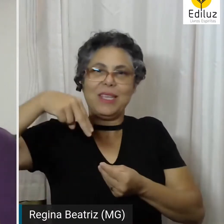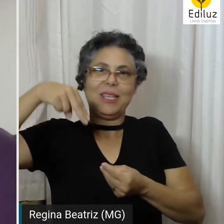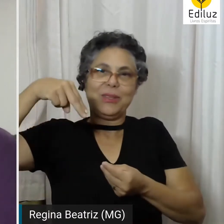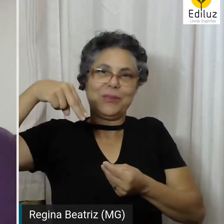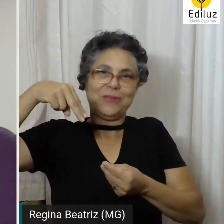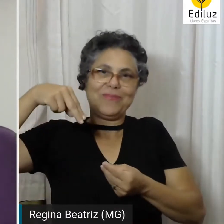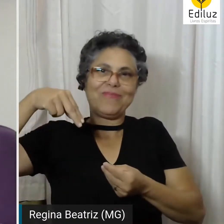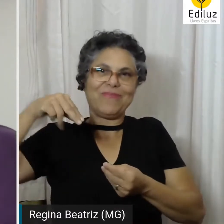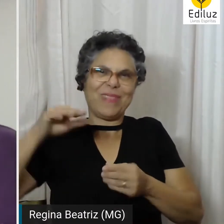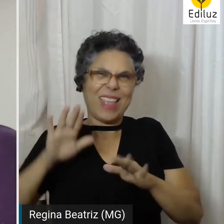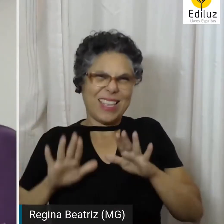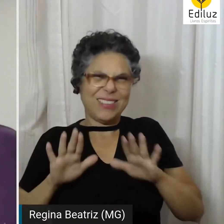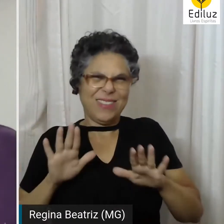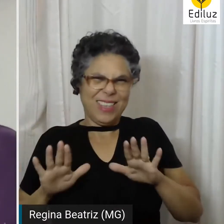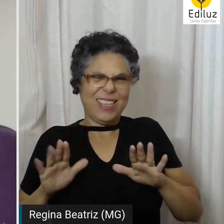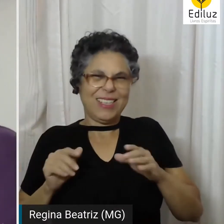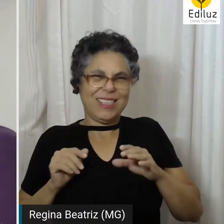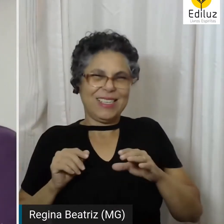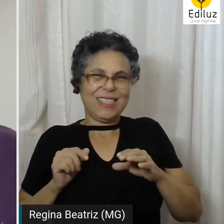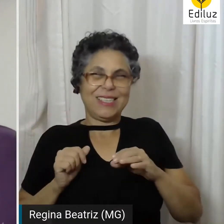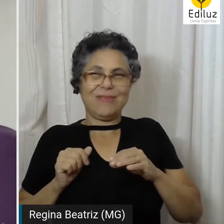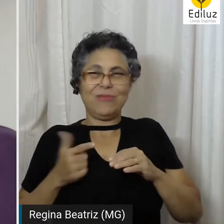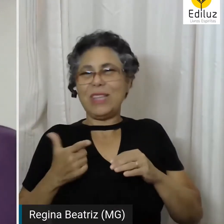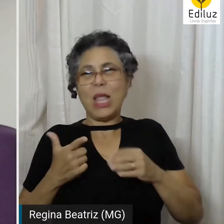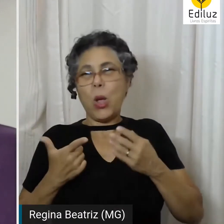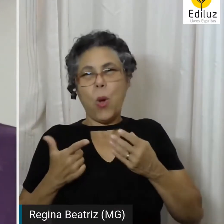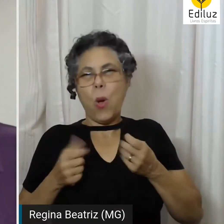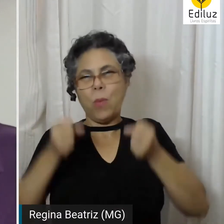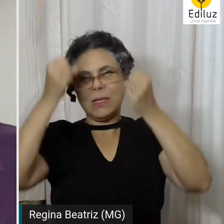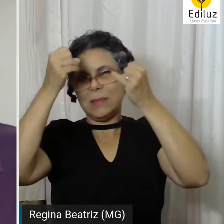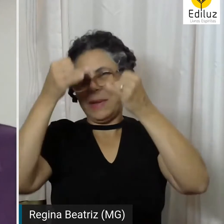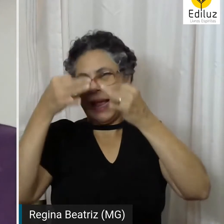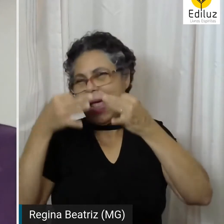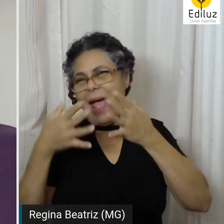Talvez seja indescritível,